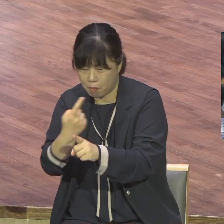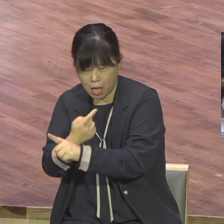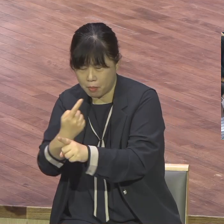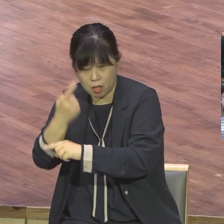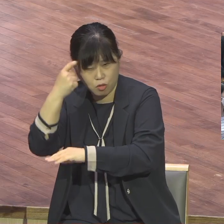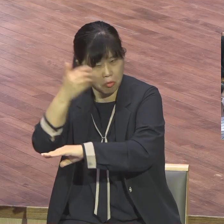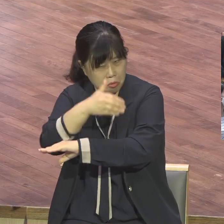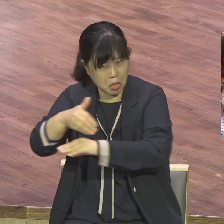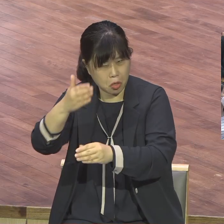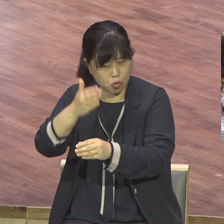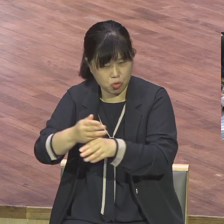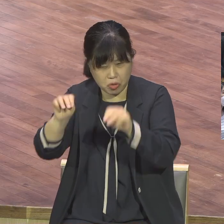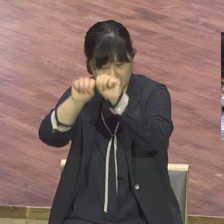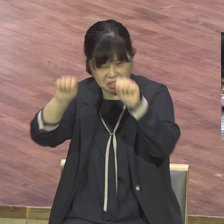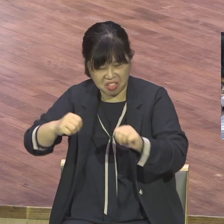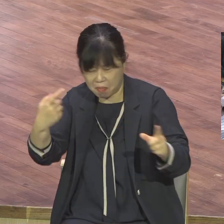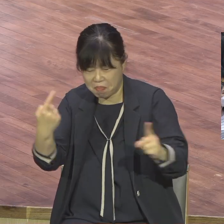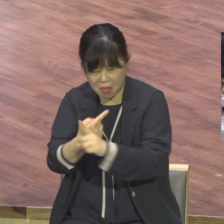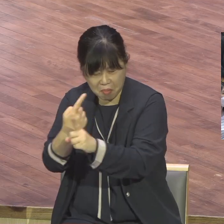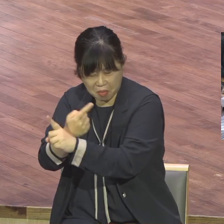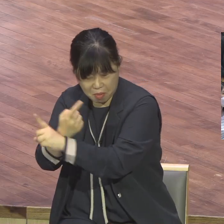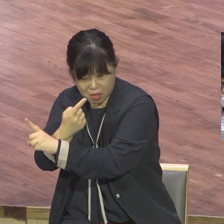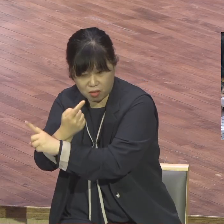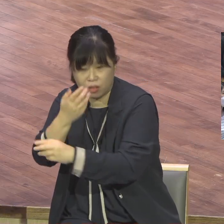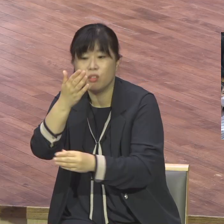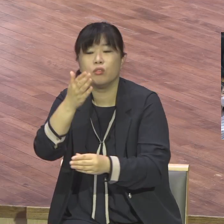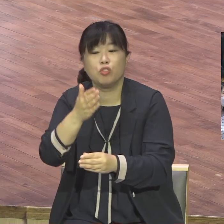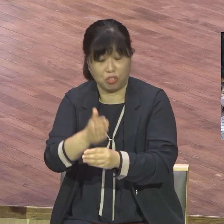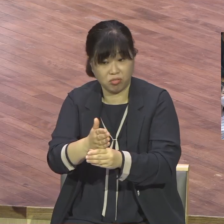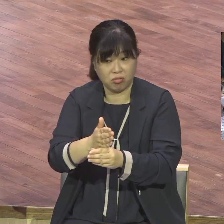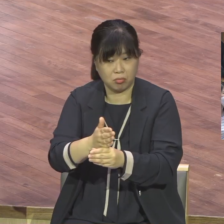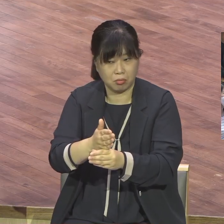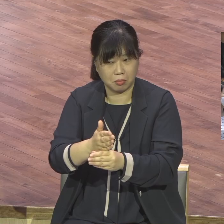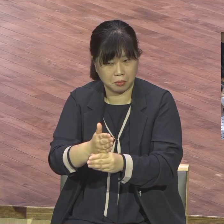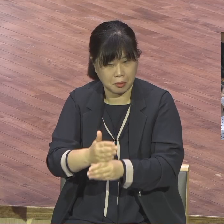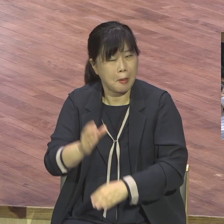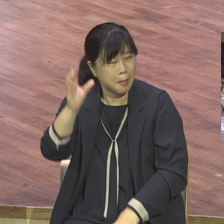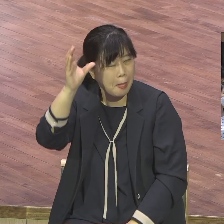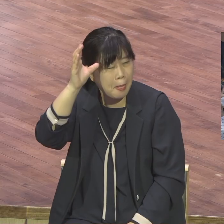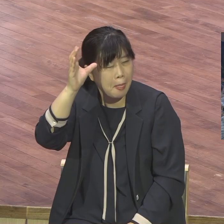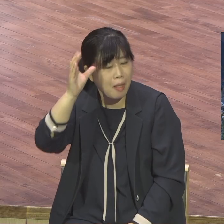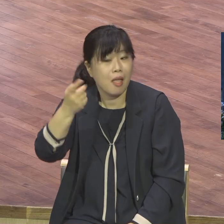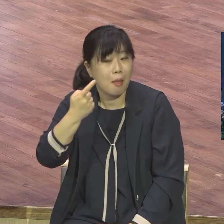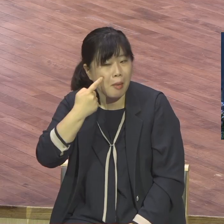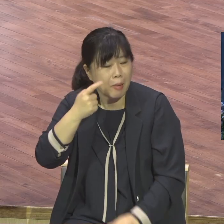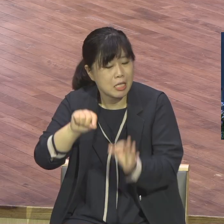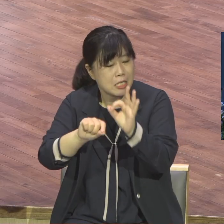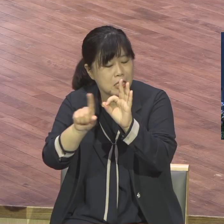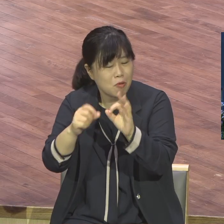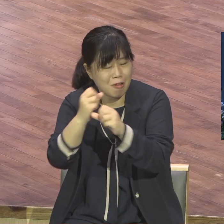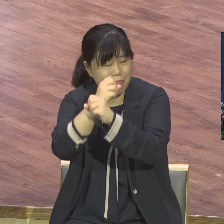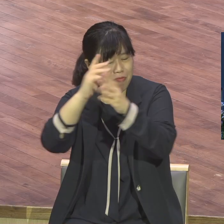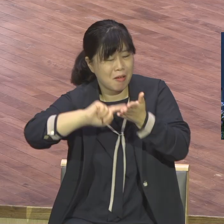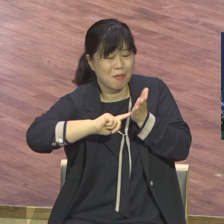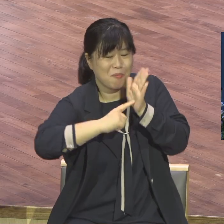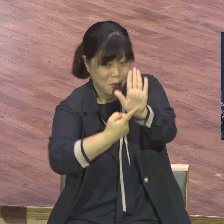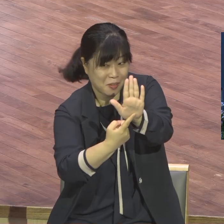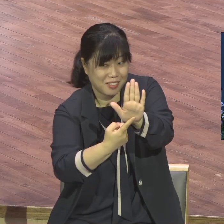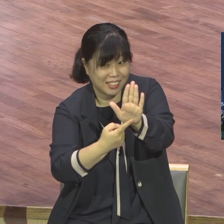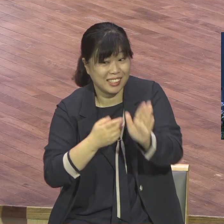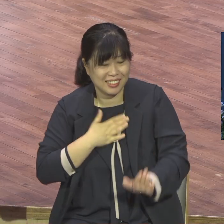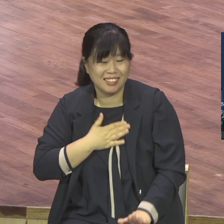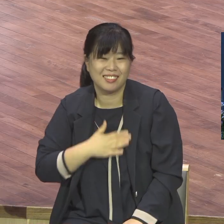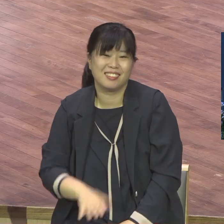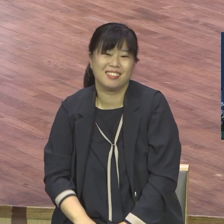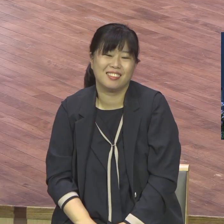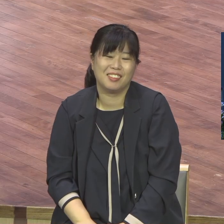기대하시라 개봉박두. 사도 바울은 오늘 이 본문을